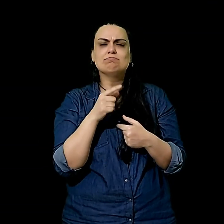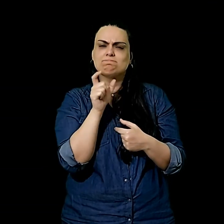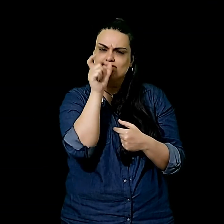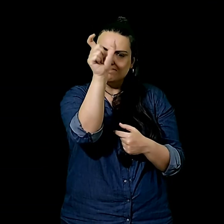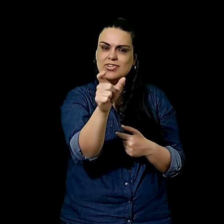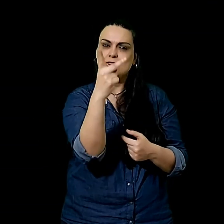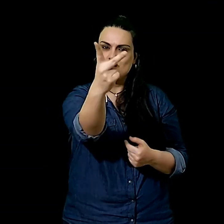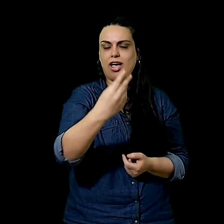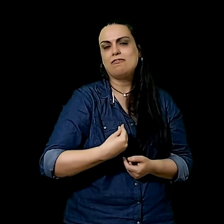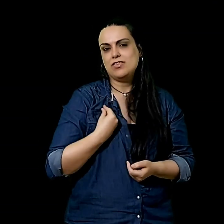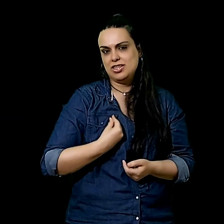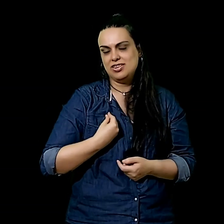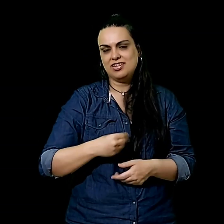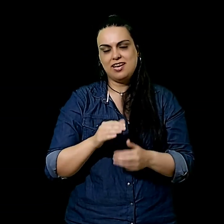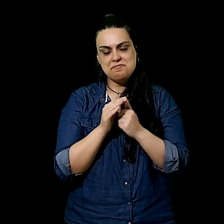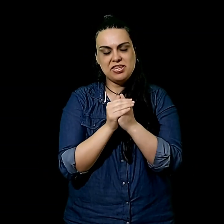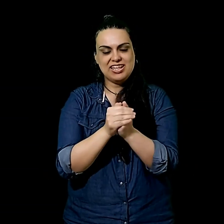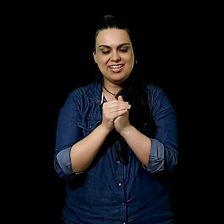minha amiga?